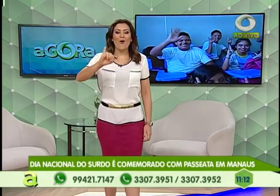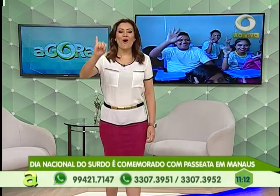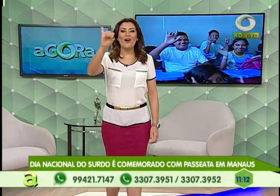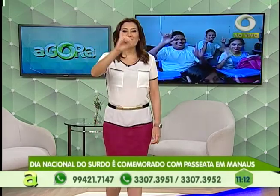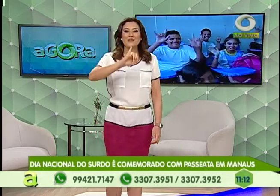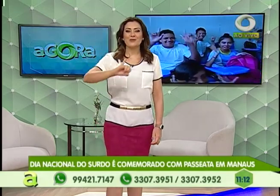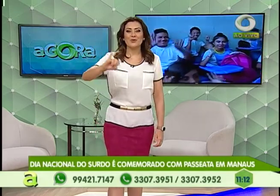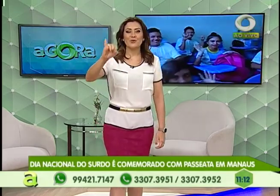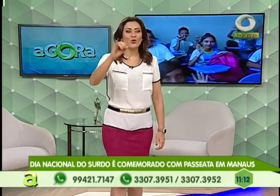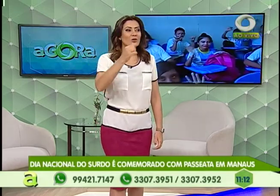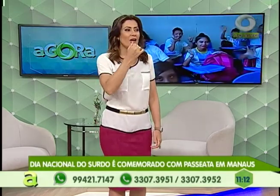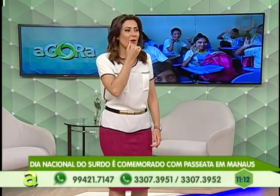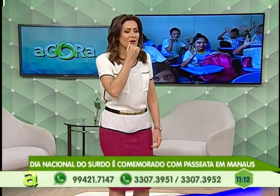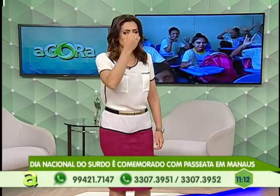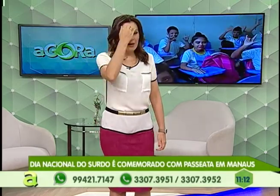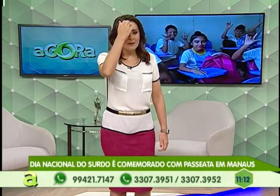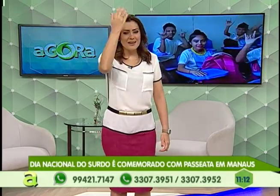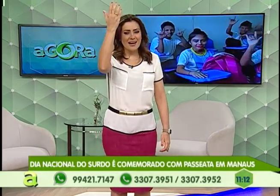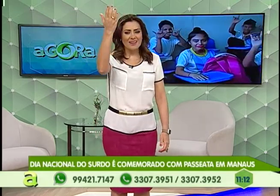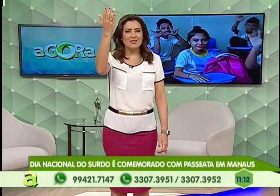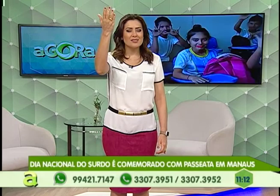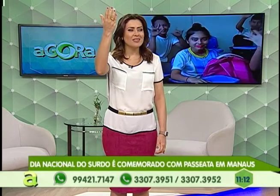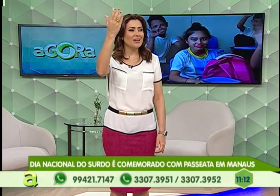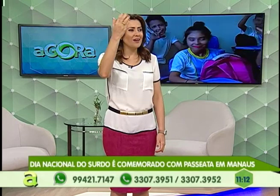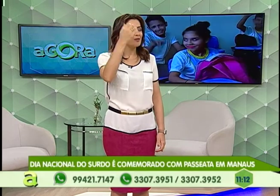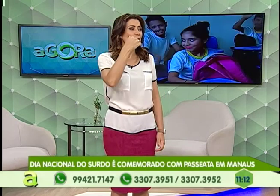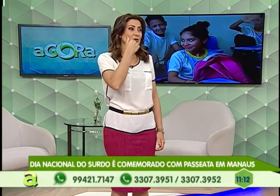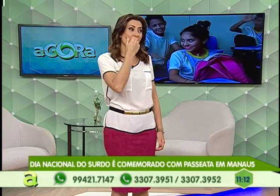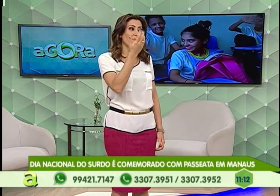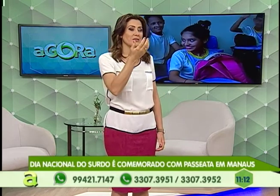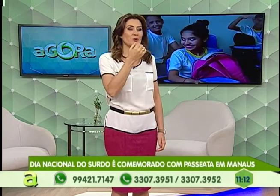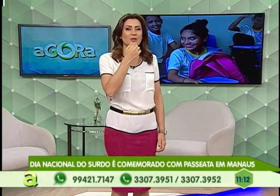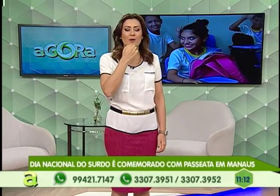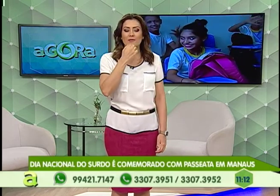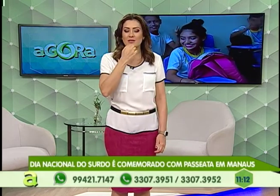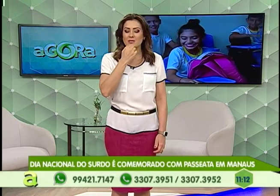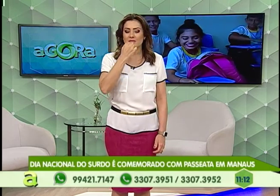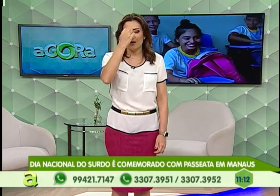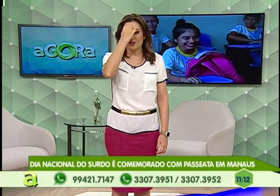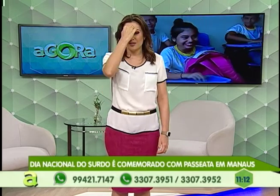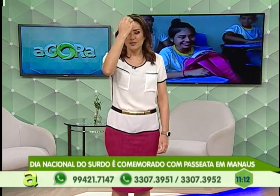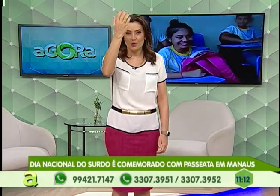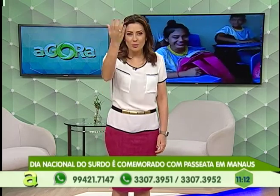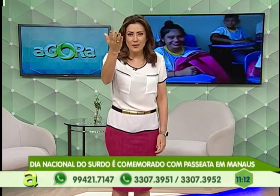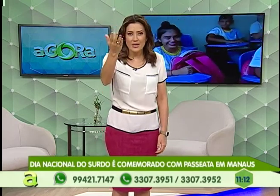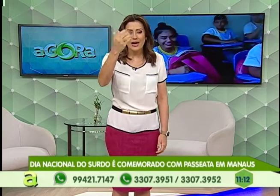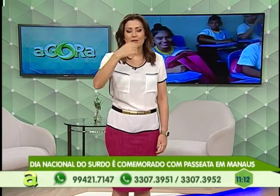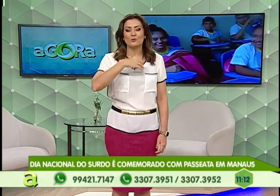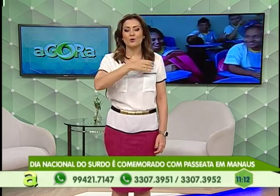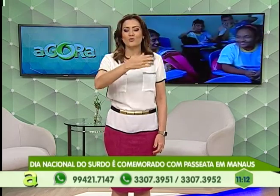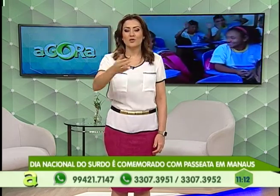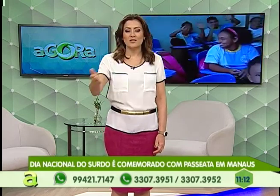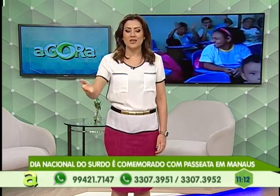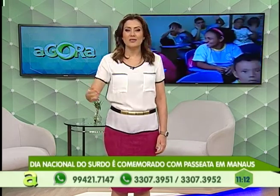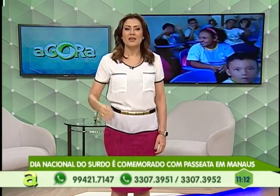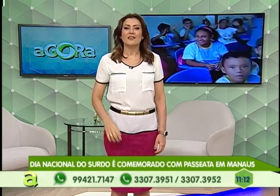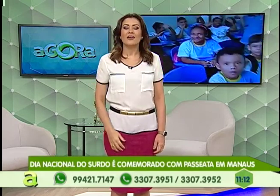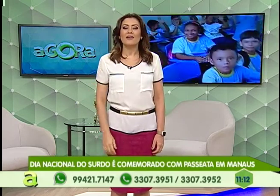Oi para todo mundo. Eu acho que é obrigado assim, né? Eu tenho a impressão que é, uma vez me ensinaram, acho que é assim, muito obrigada por todos vocês terem